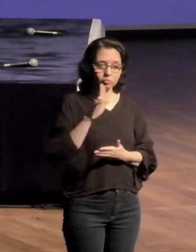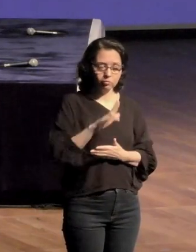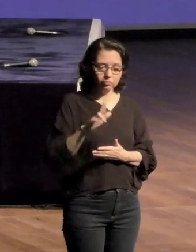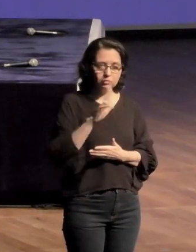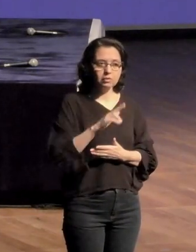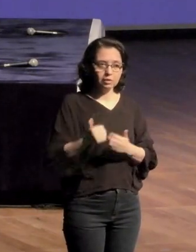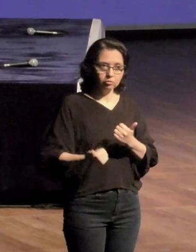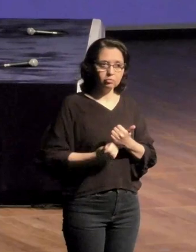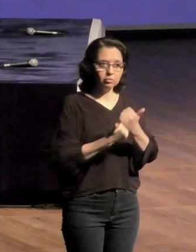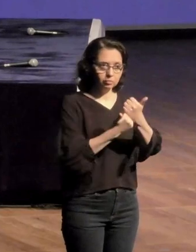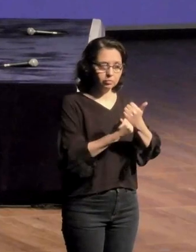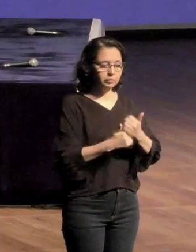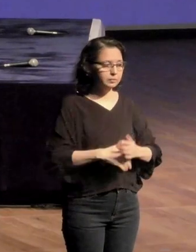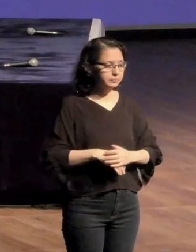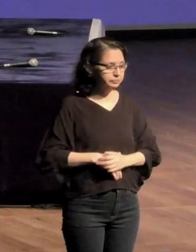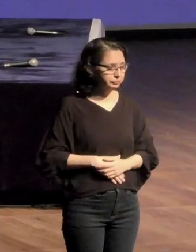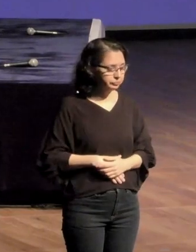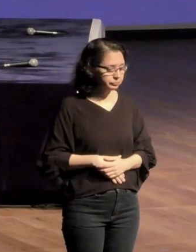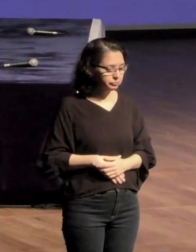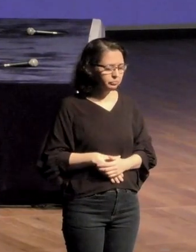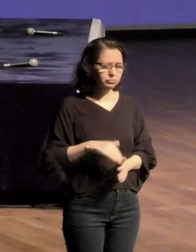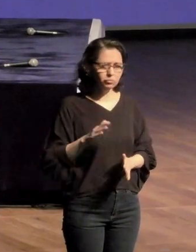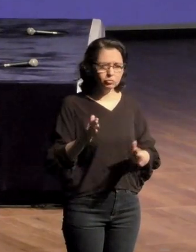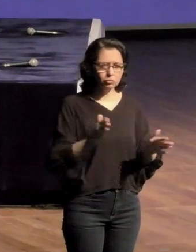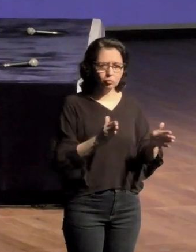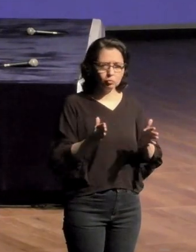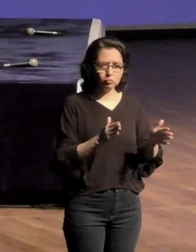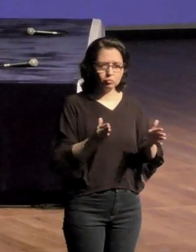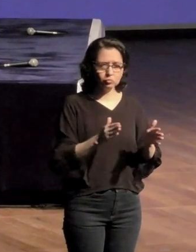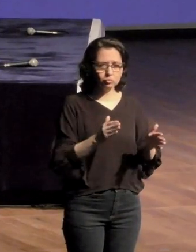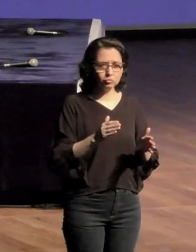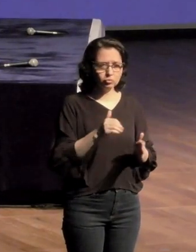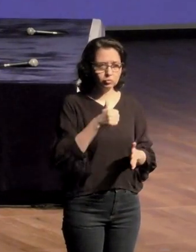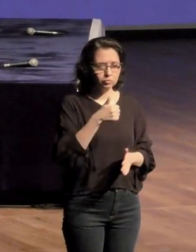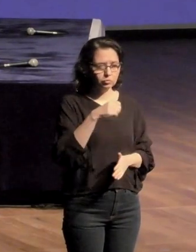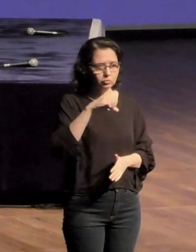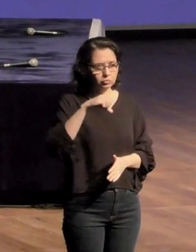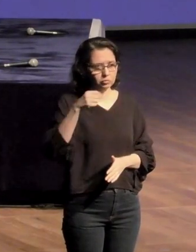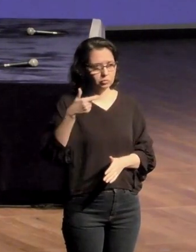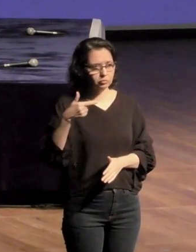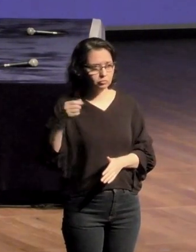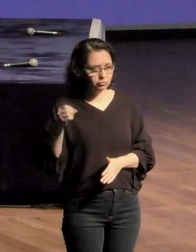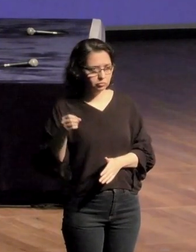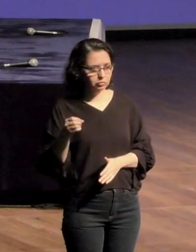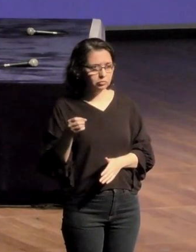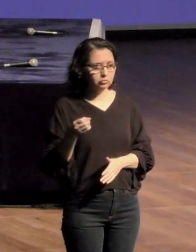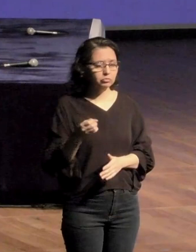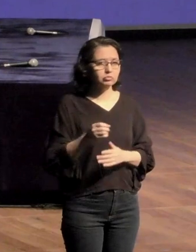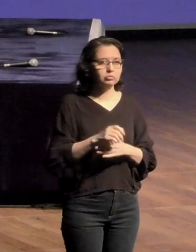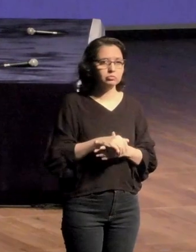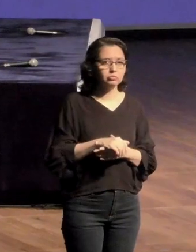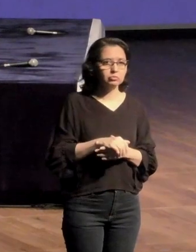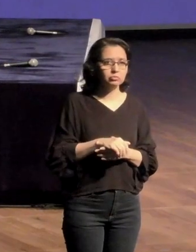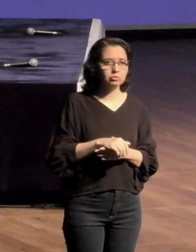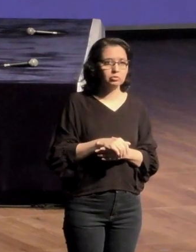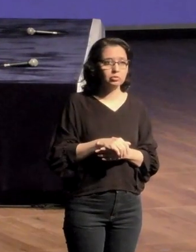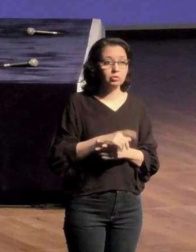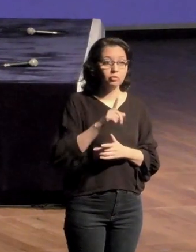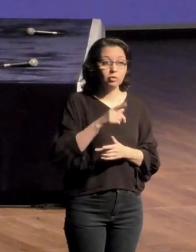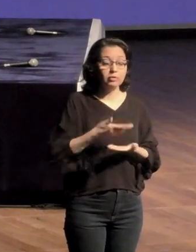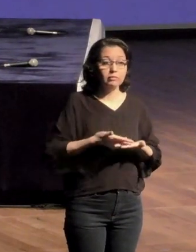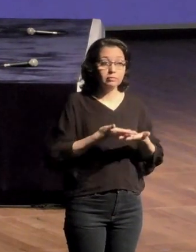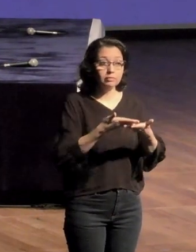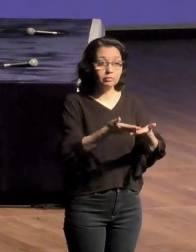aí aqui é uma informação também nos anos 20 é Armando Alvares Alberto se viu a primeira alimentação